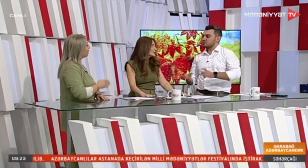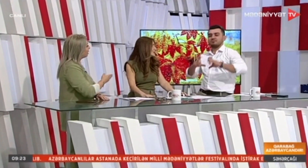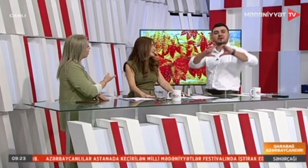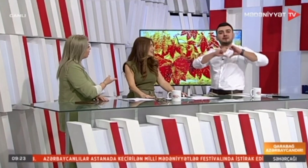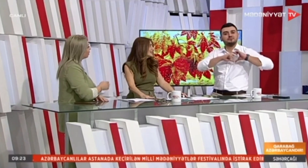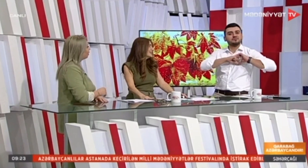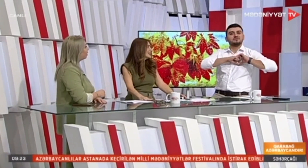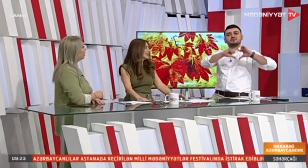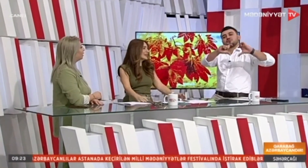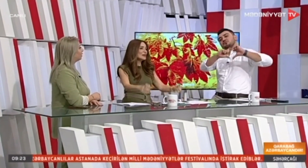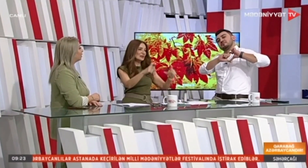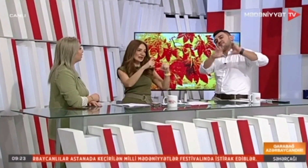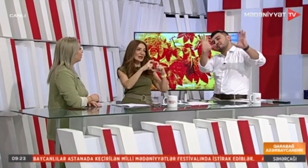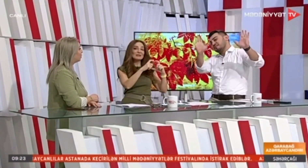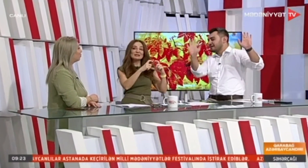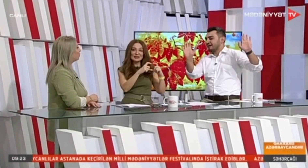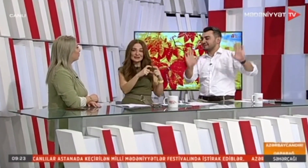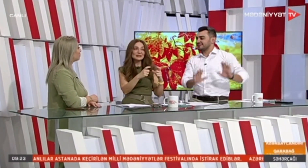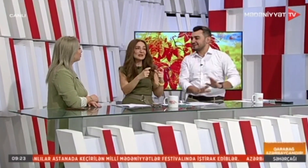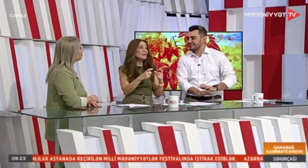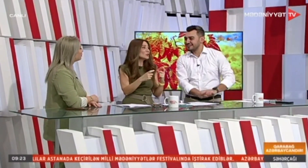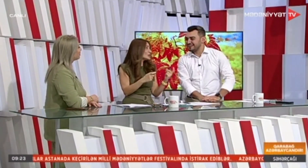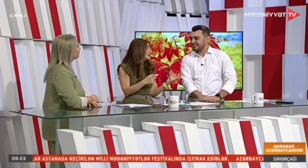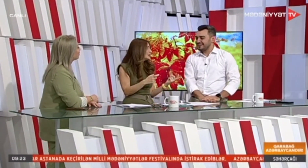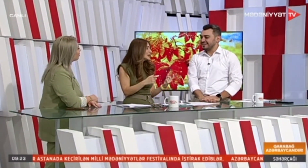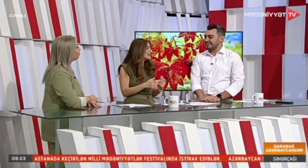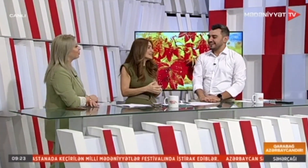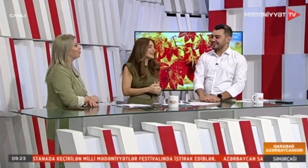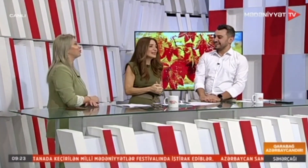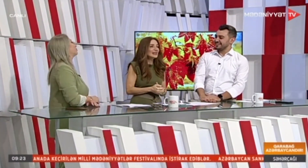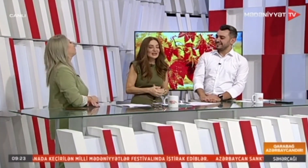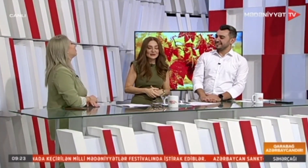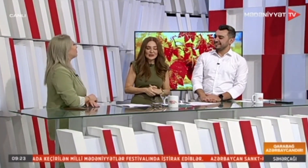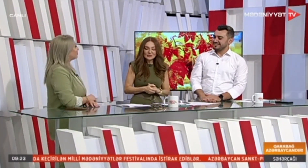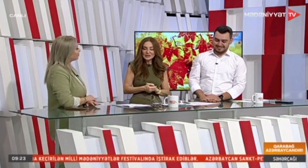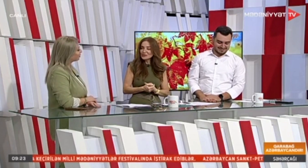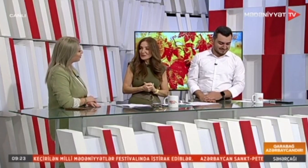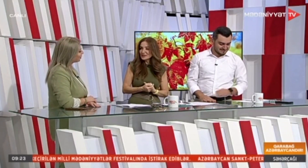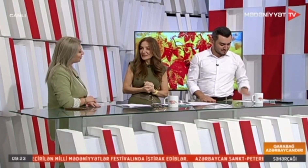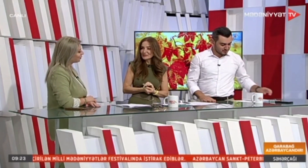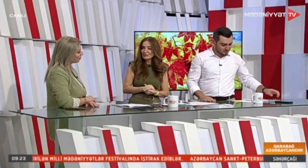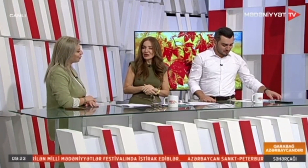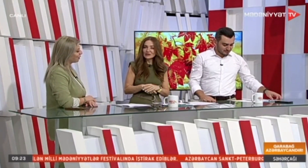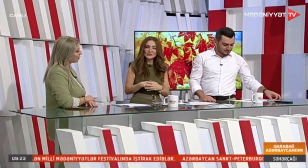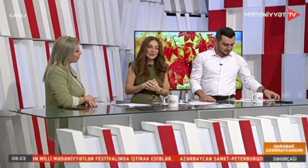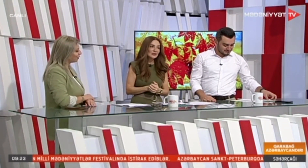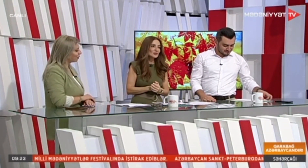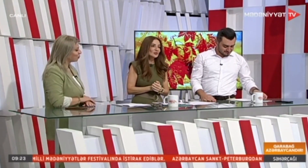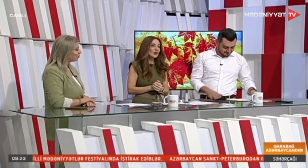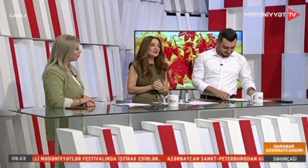sizi çox sevirik. Bizim də artıq emoji dilidir o əslində. Günlüxam, təşəkkür edirik maraqlı söhbət üçün. Xatırladaq